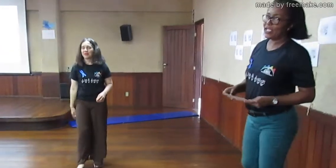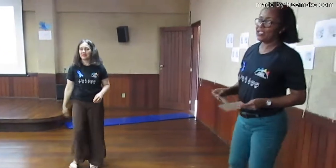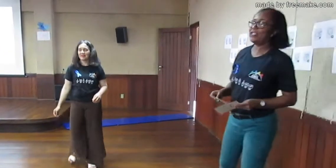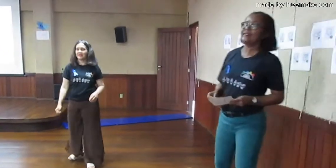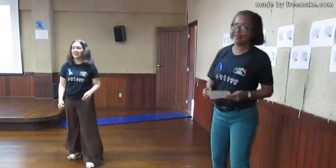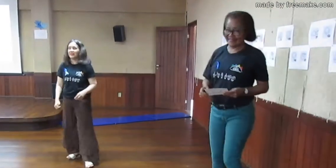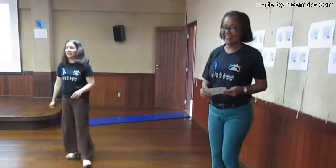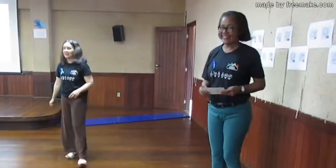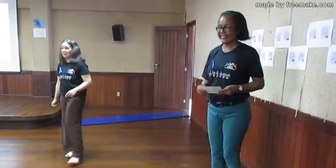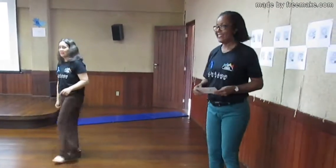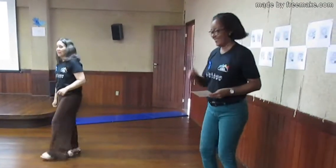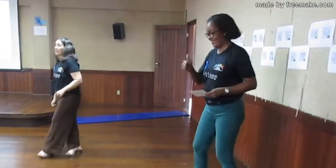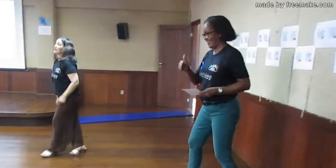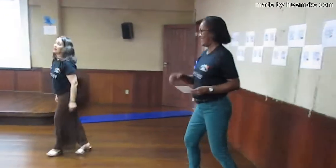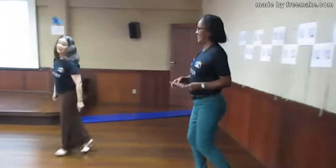Obrigada, gente.